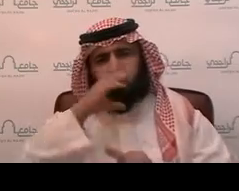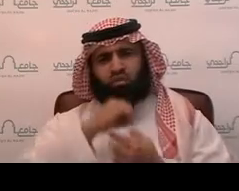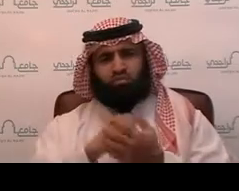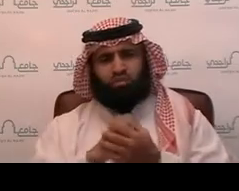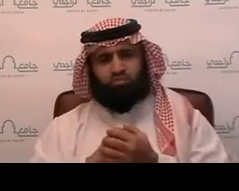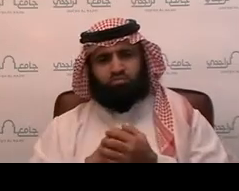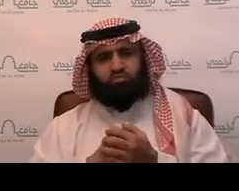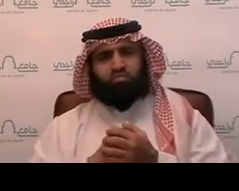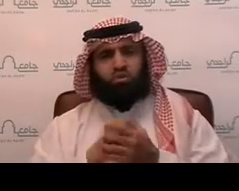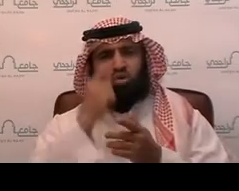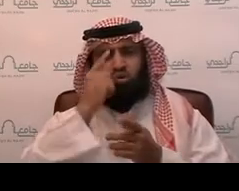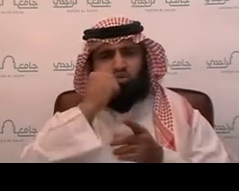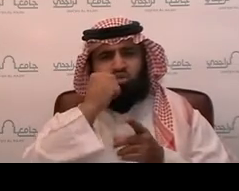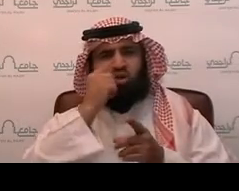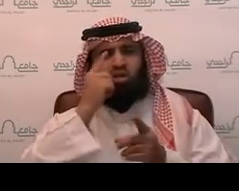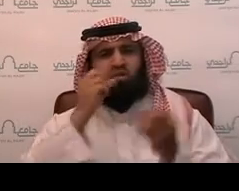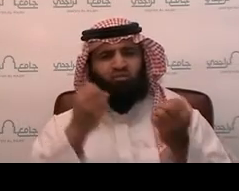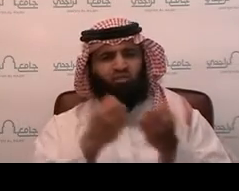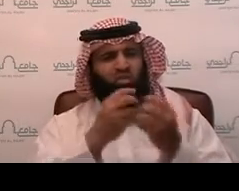حل بالظالمين الفاسقين